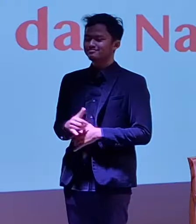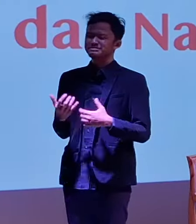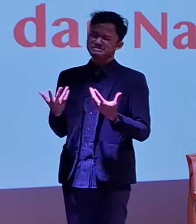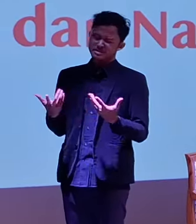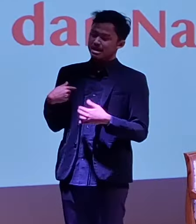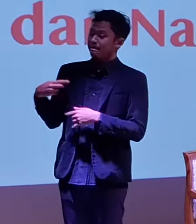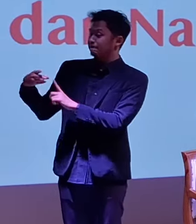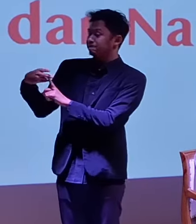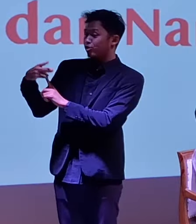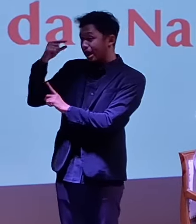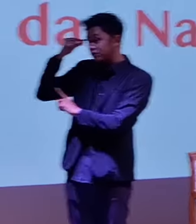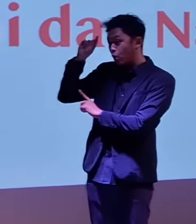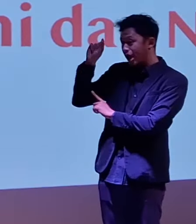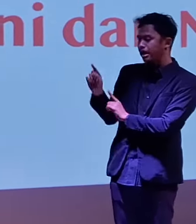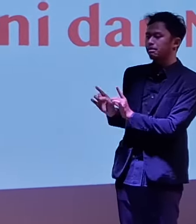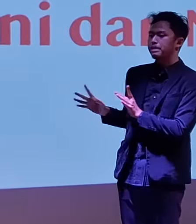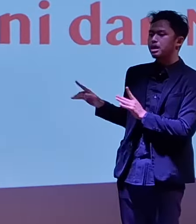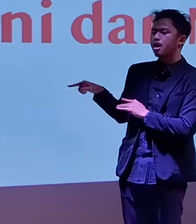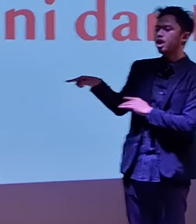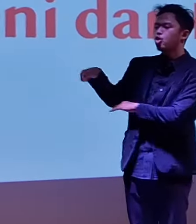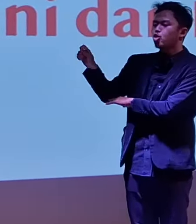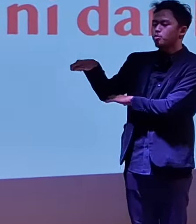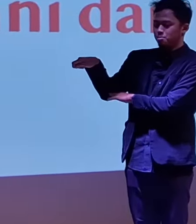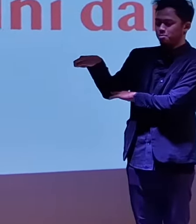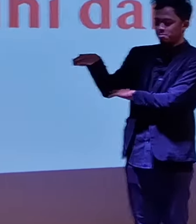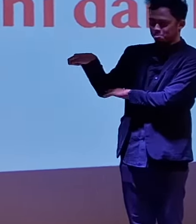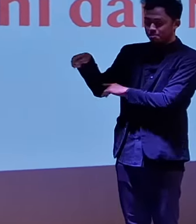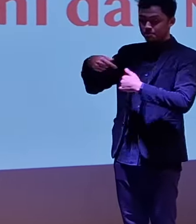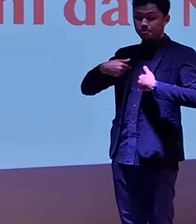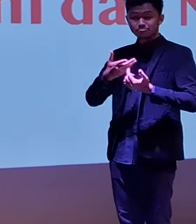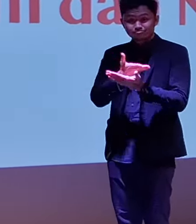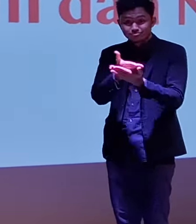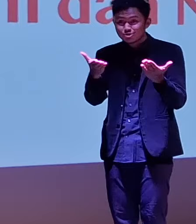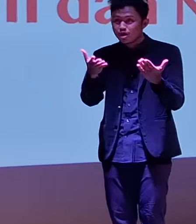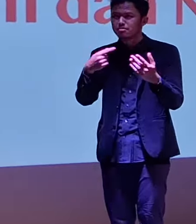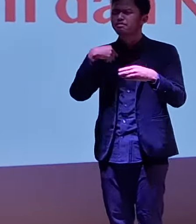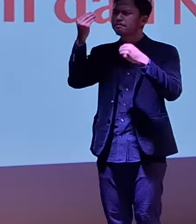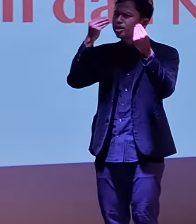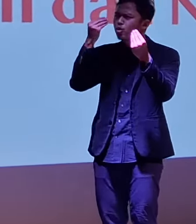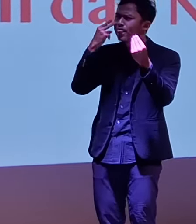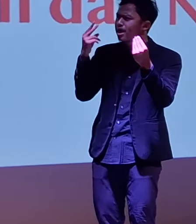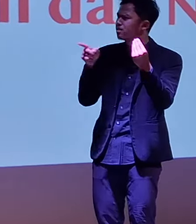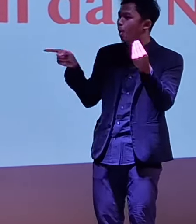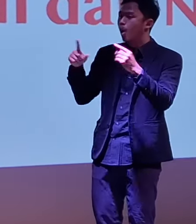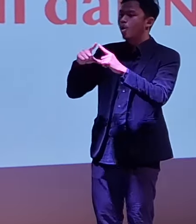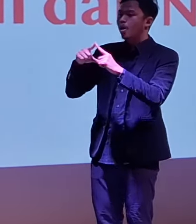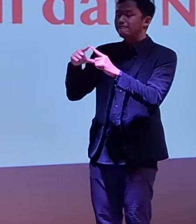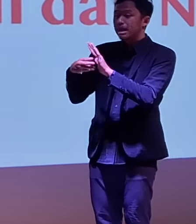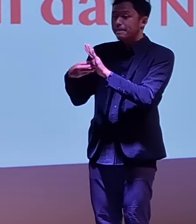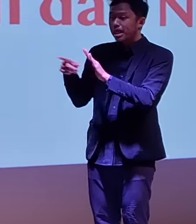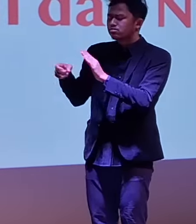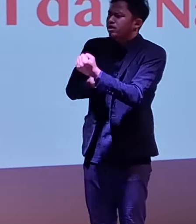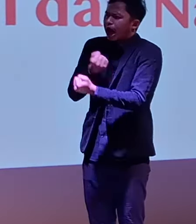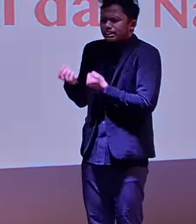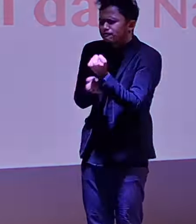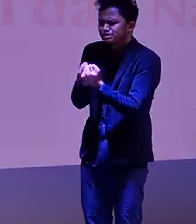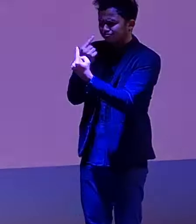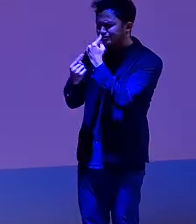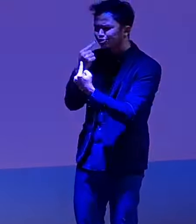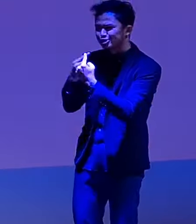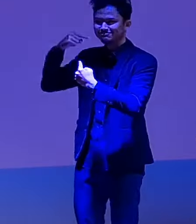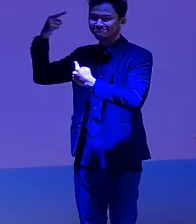sastrawan. Fakultasnya Fakultas Hukum, tapi kita semua selalu lihat Afnan sebagai aktivis diskusi, aktivis.